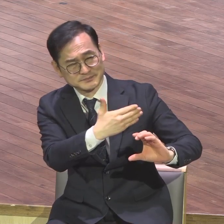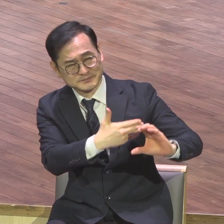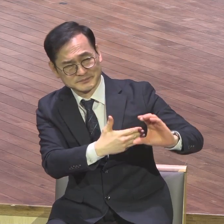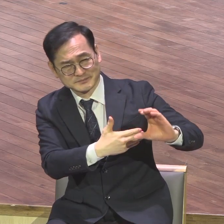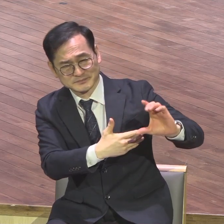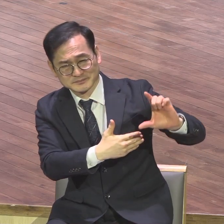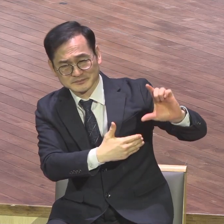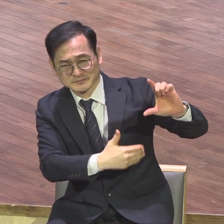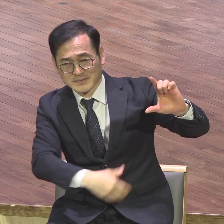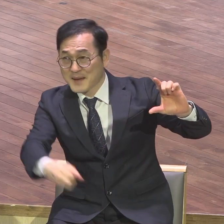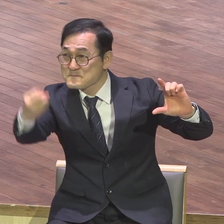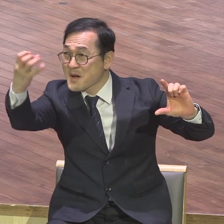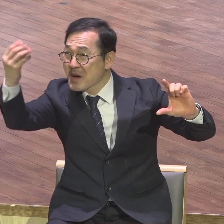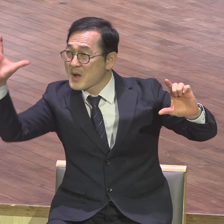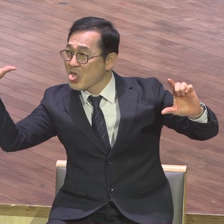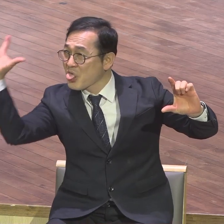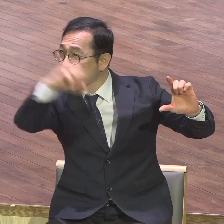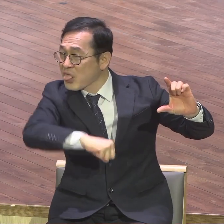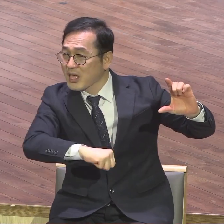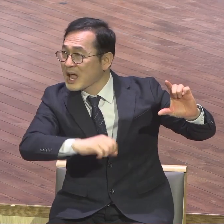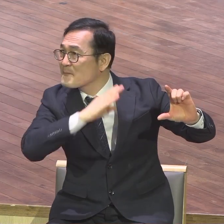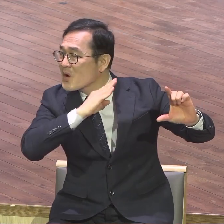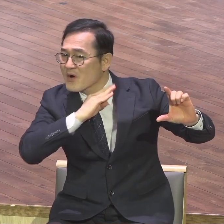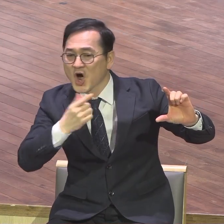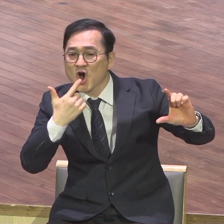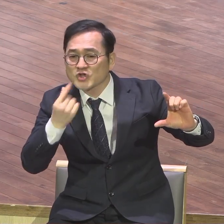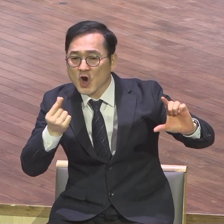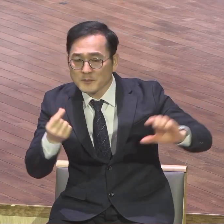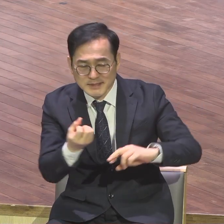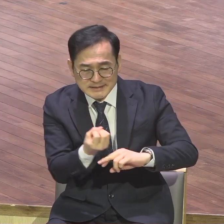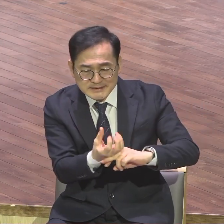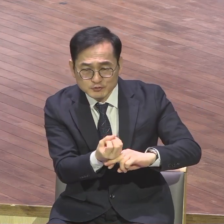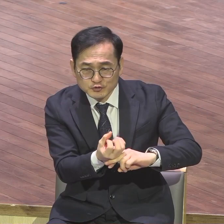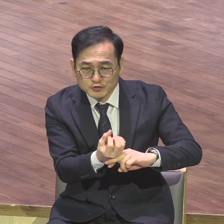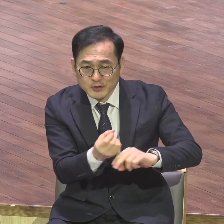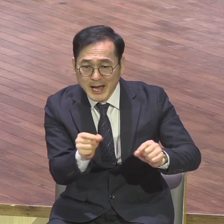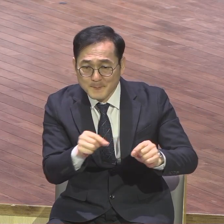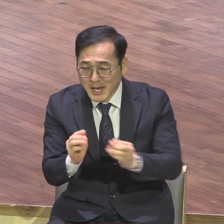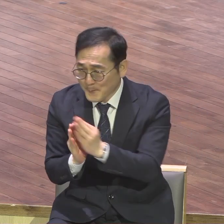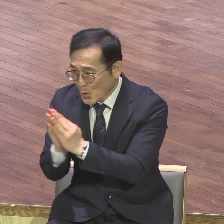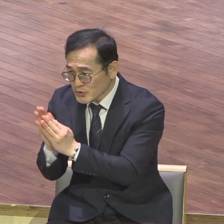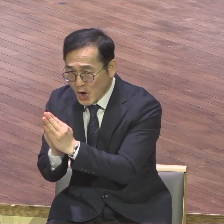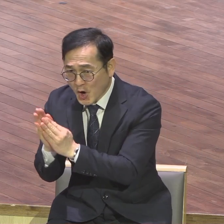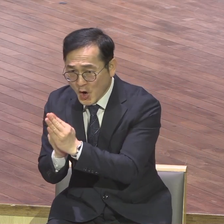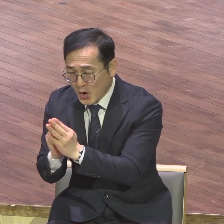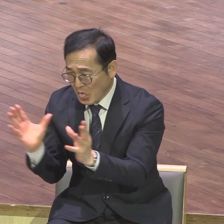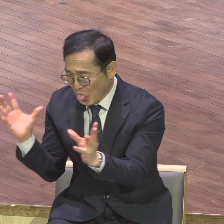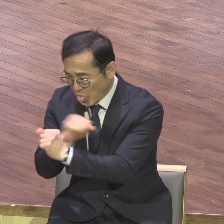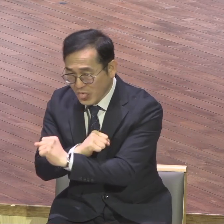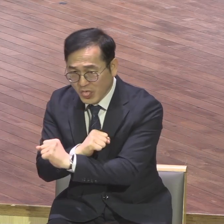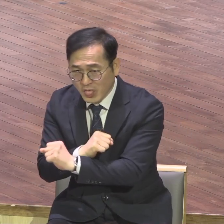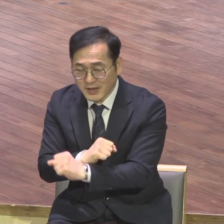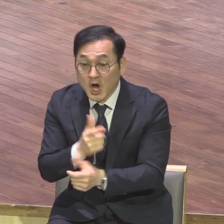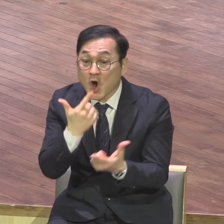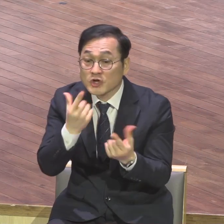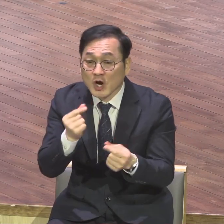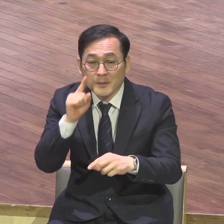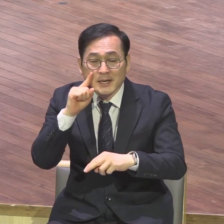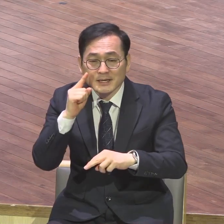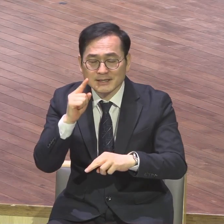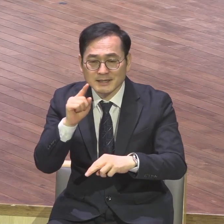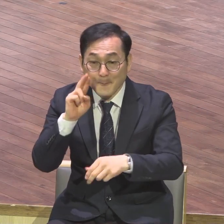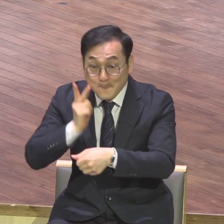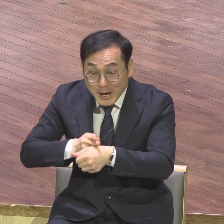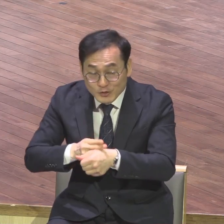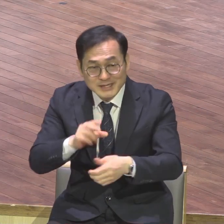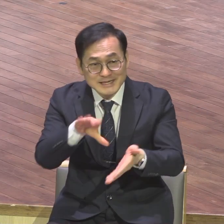모든 별이 꼬리를 감추듯이, 크고 값진 진주 앞에 모든 보석들이 광채를 잃었듯이, 바울에게는 그리스도와